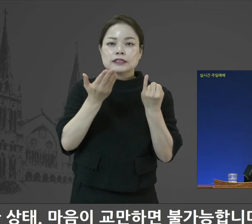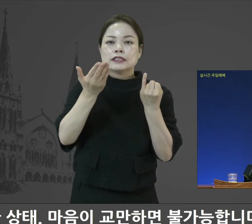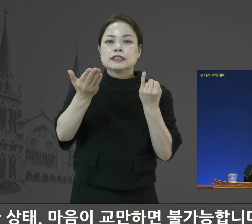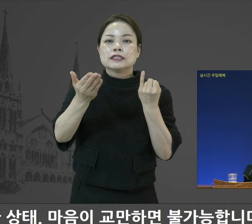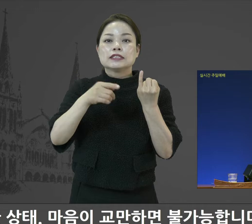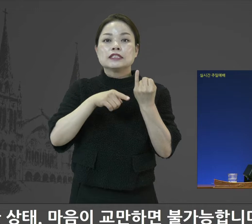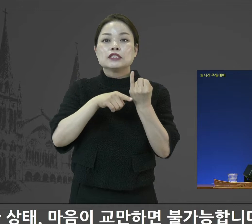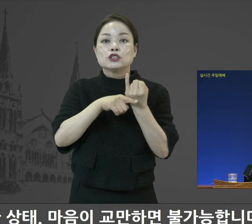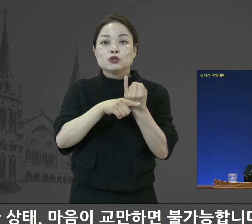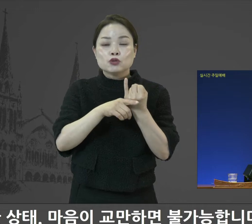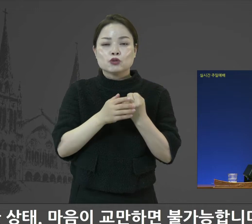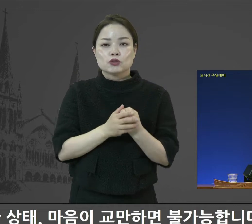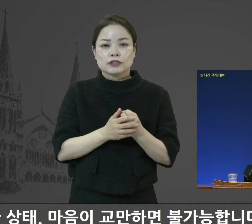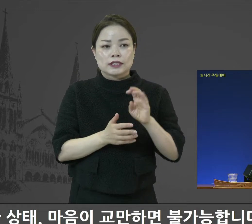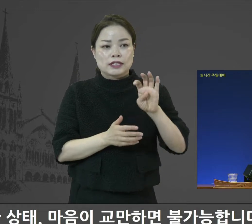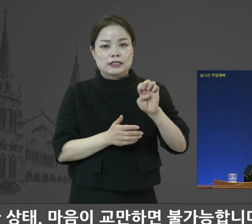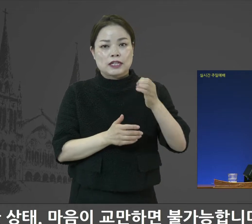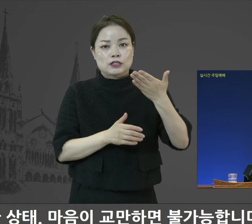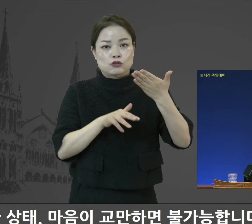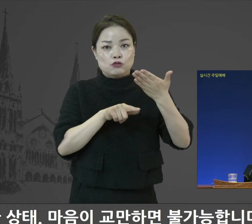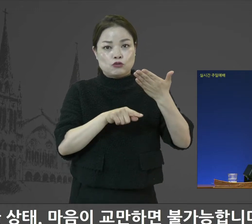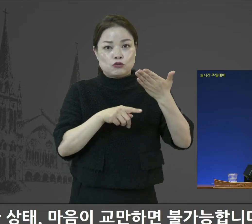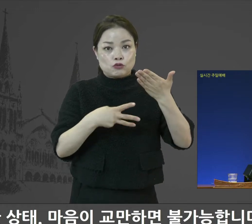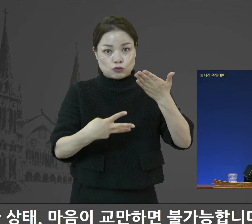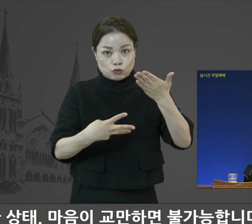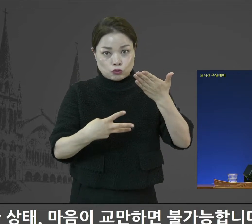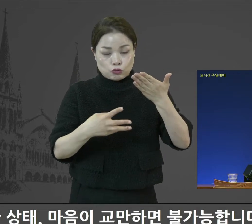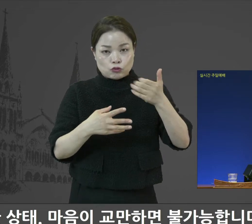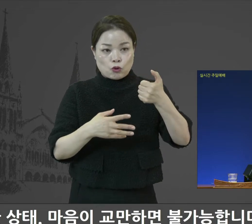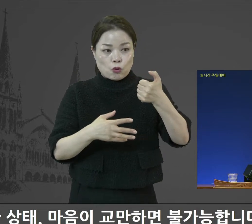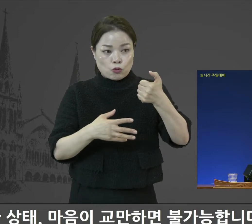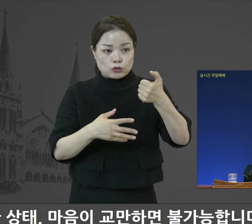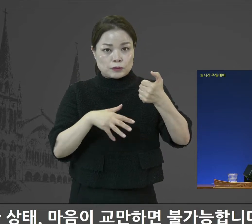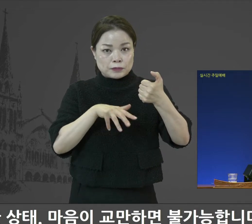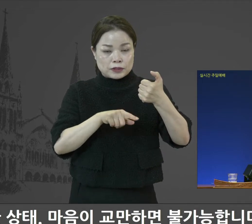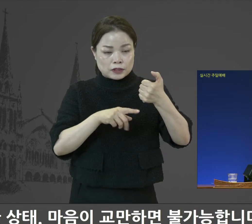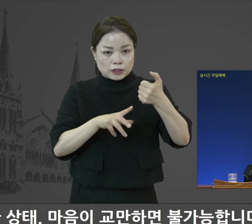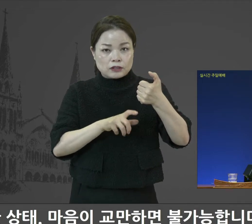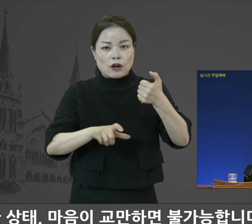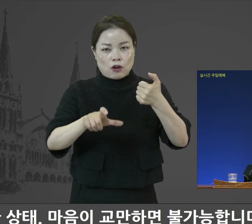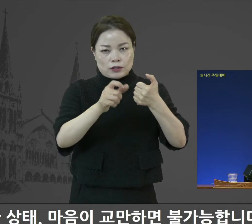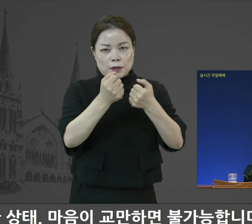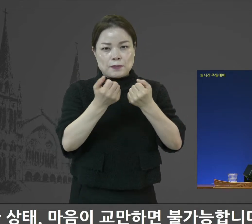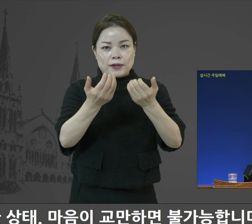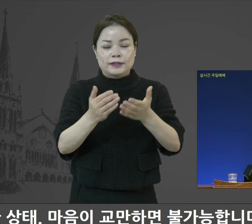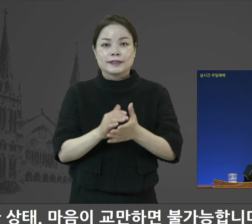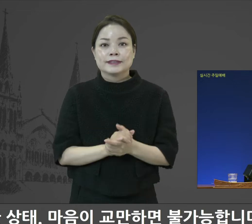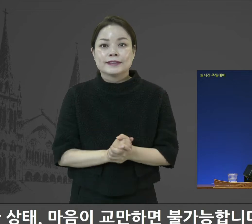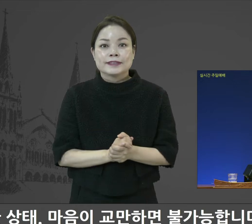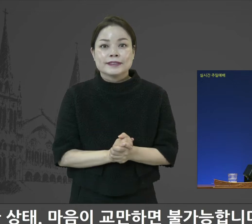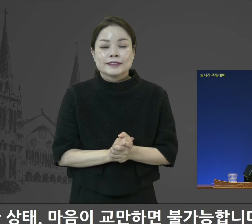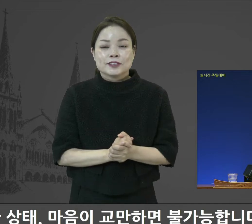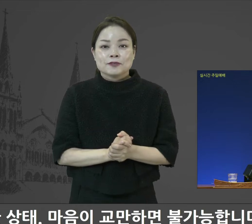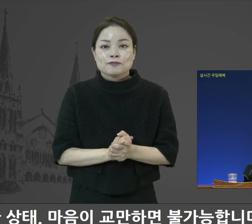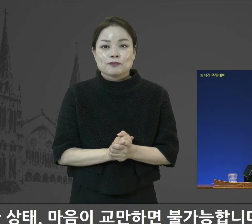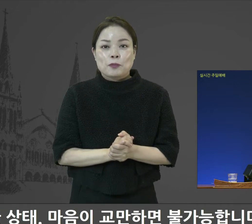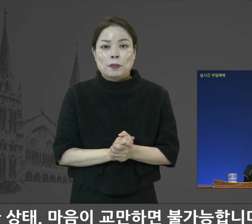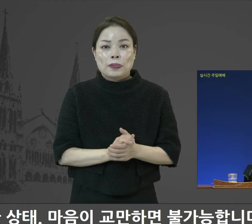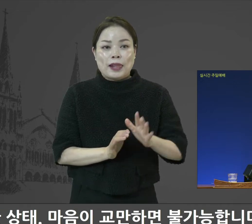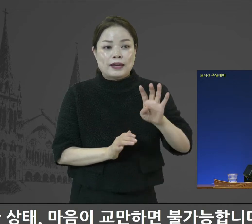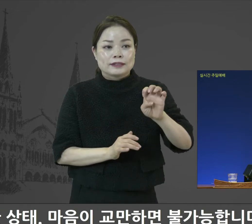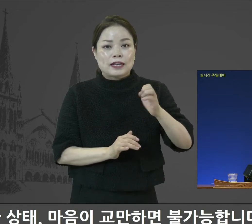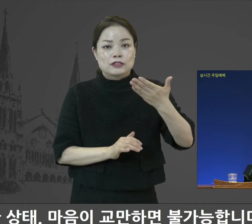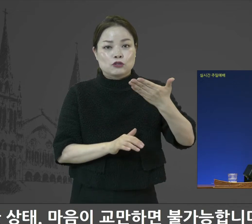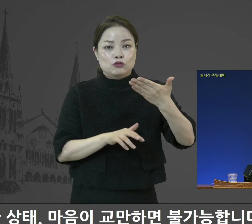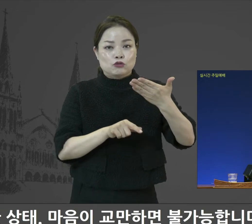나와 있는데 49절이 핵심이고 50절은 49절을 추가 설명하는 겁니다. 자, 이런 관점에서